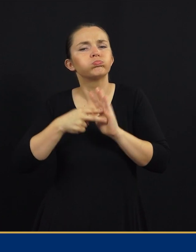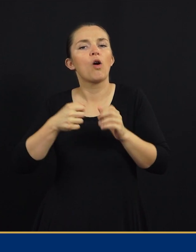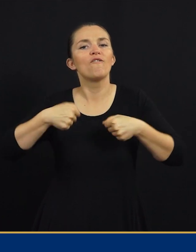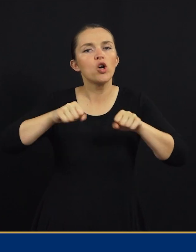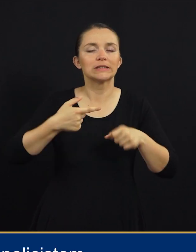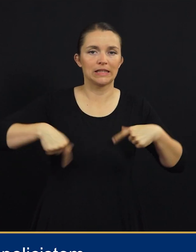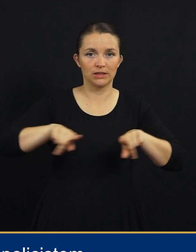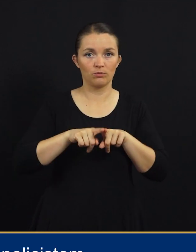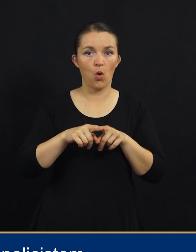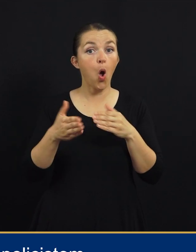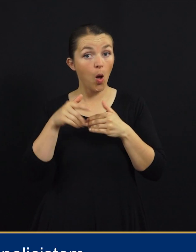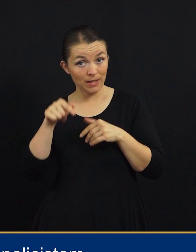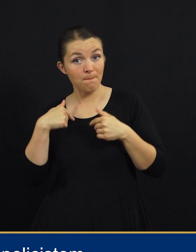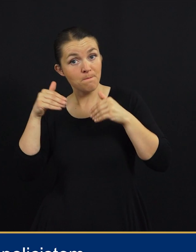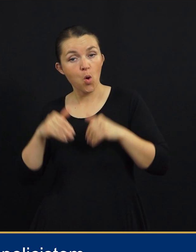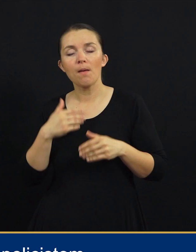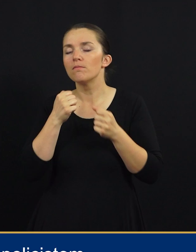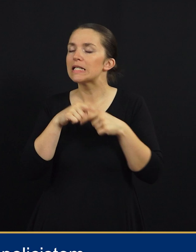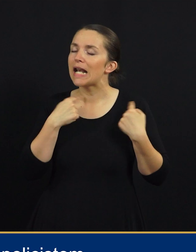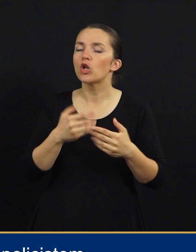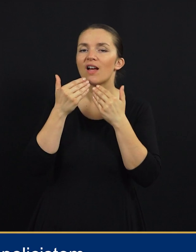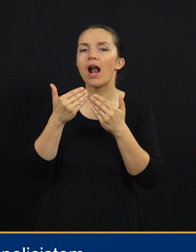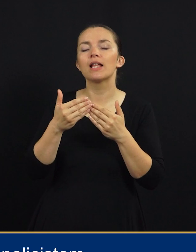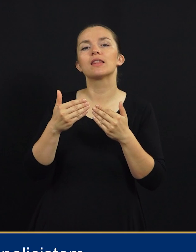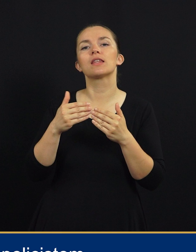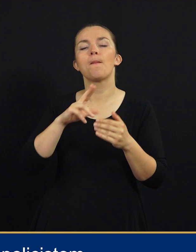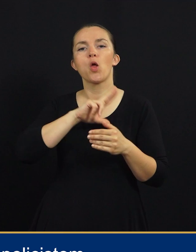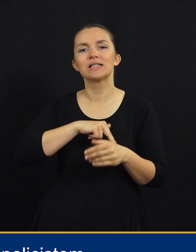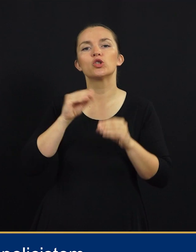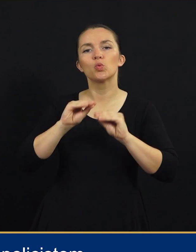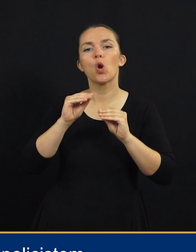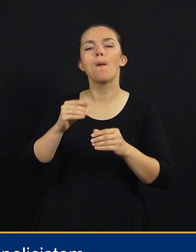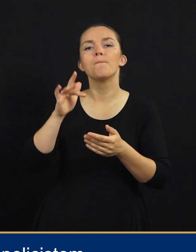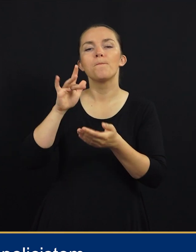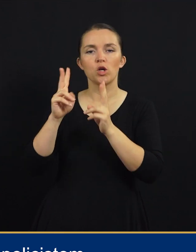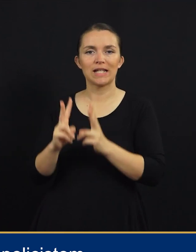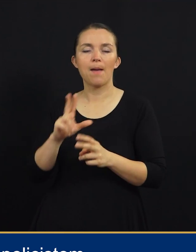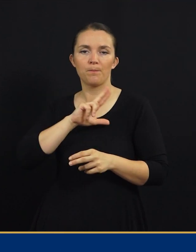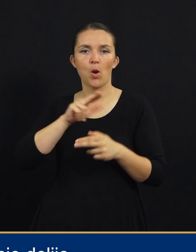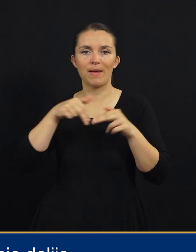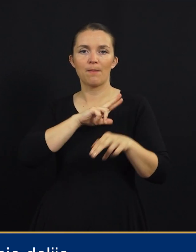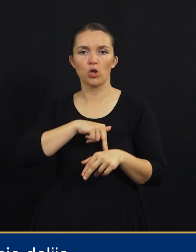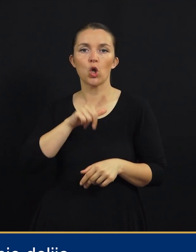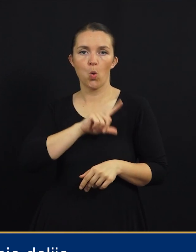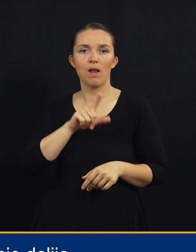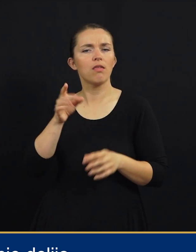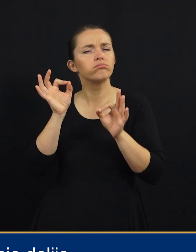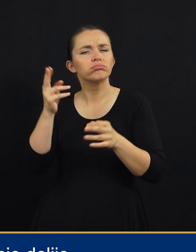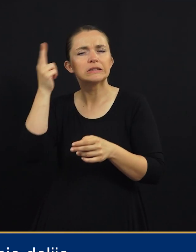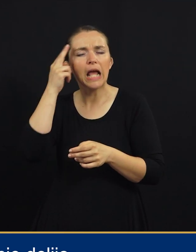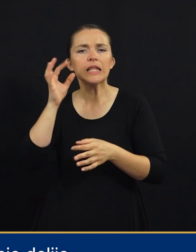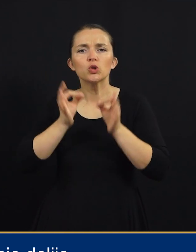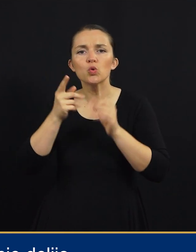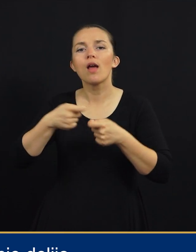smo. Ob tem se moram iskreno zahvaliti policistom inštruktorjem postaje prometne policije Ljubljana, ki svoje vrhunsko znanje